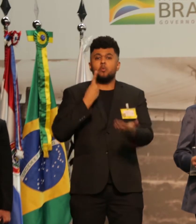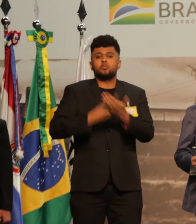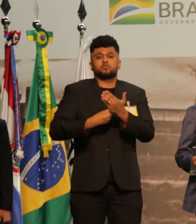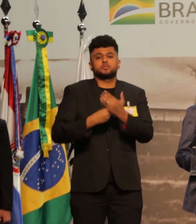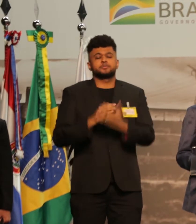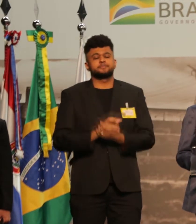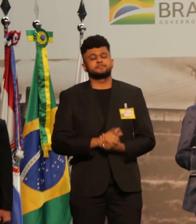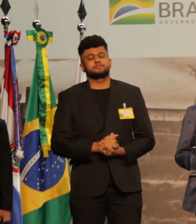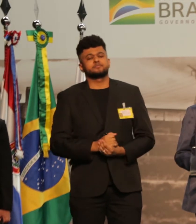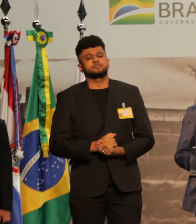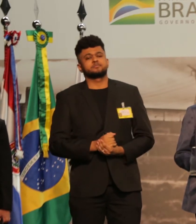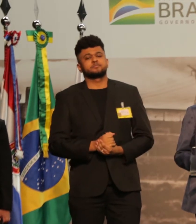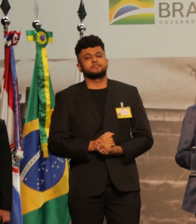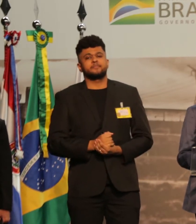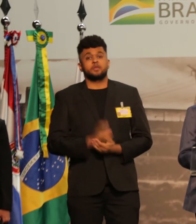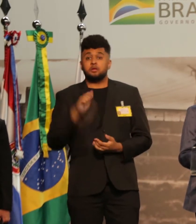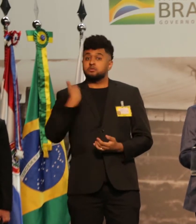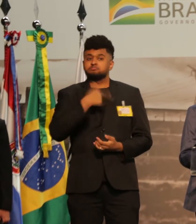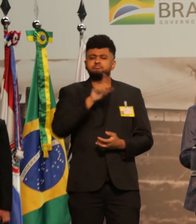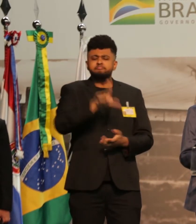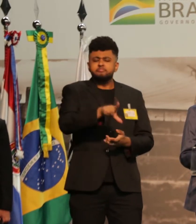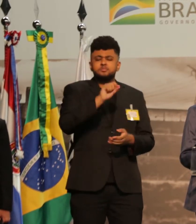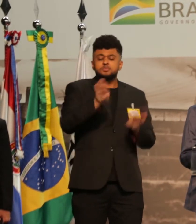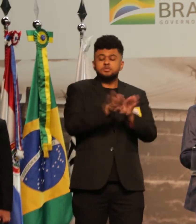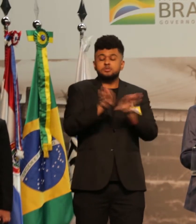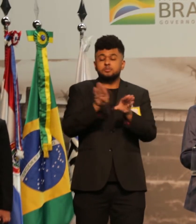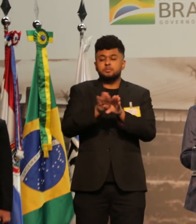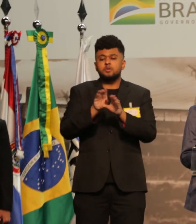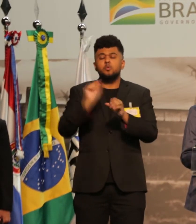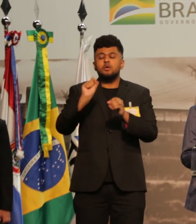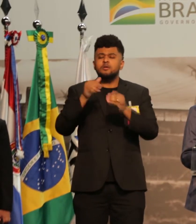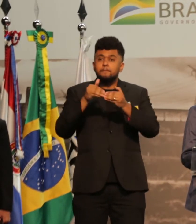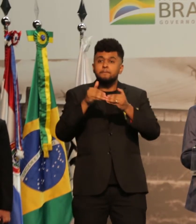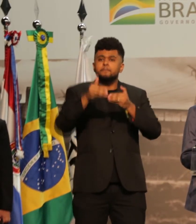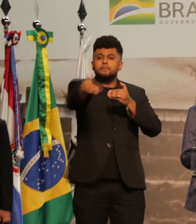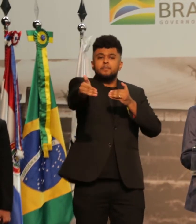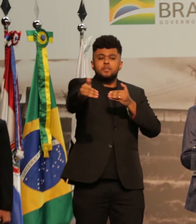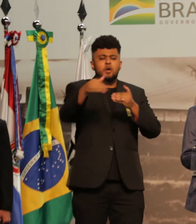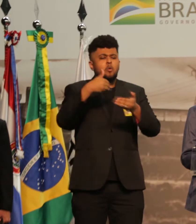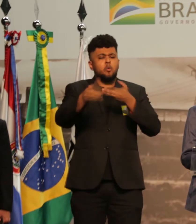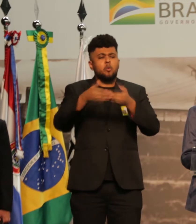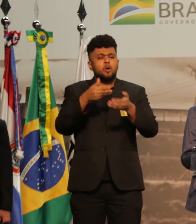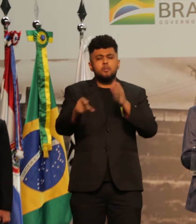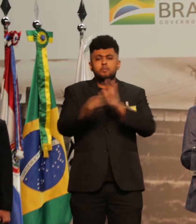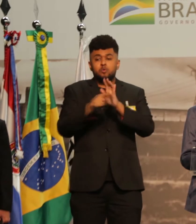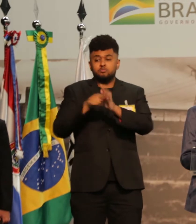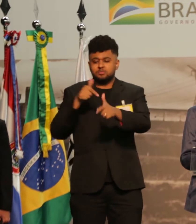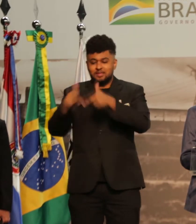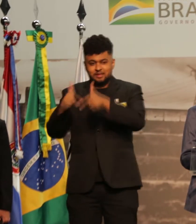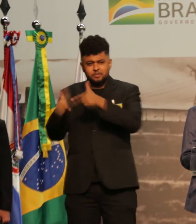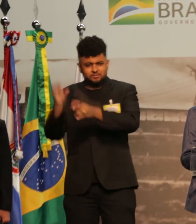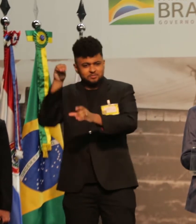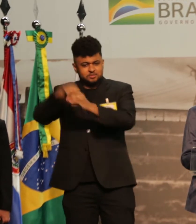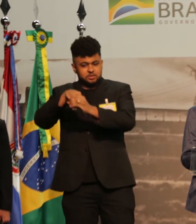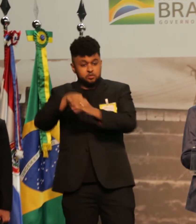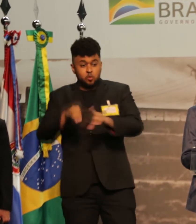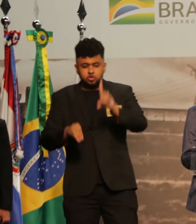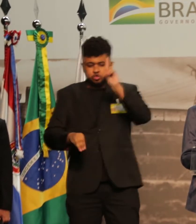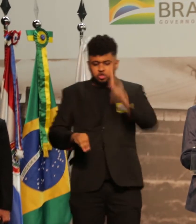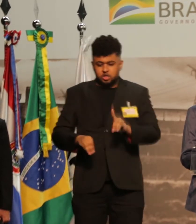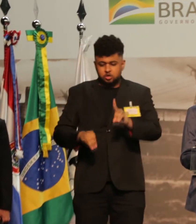comprometimento. Definimos que a maior distância entre qualquer empregado da empresa e a